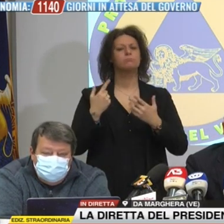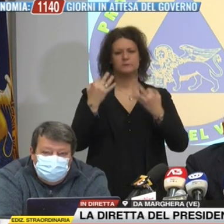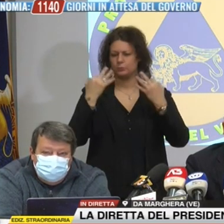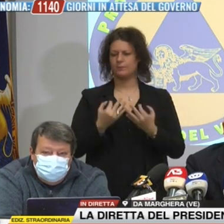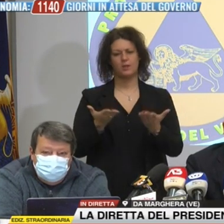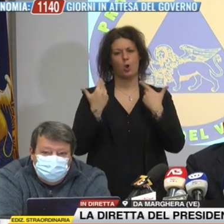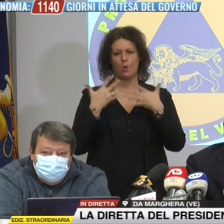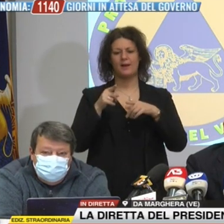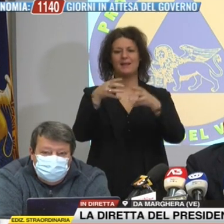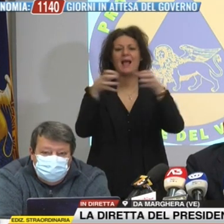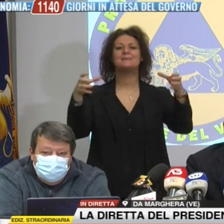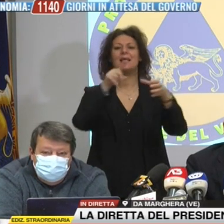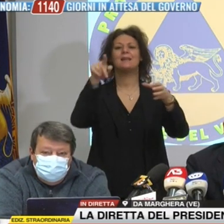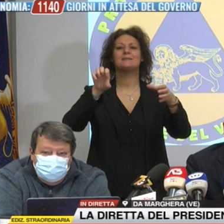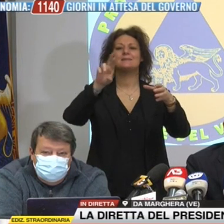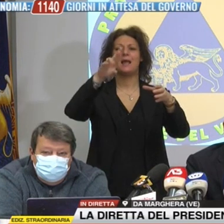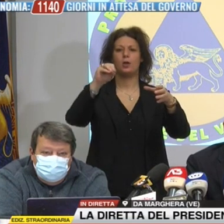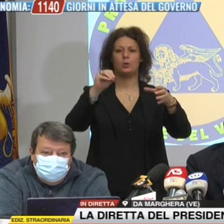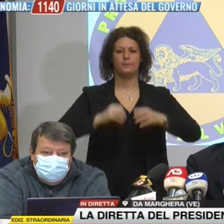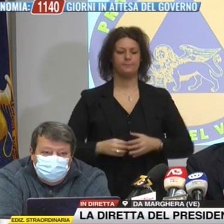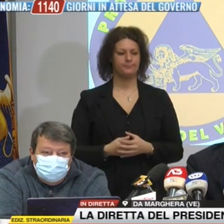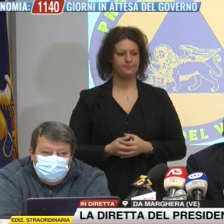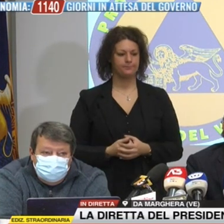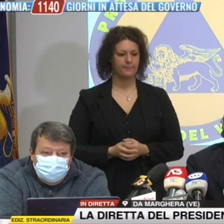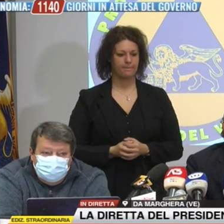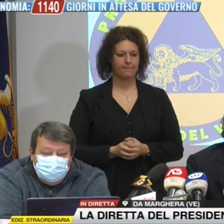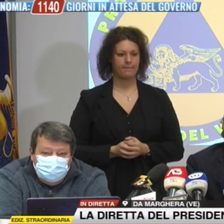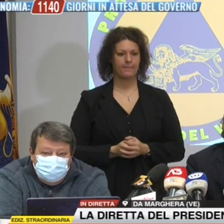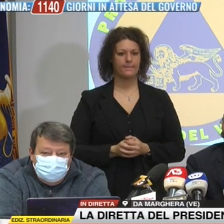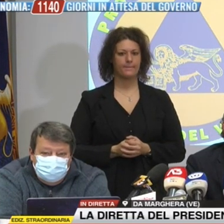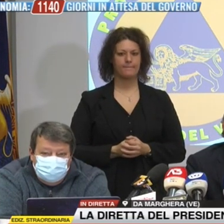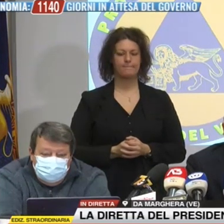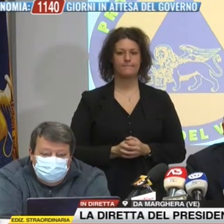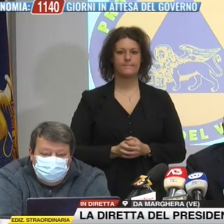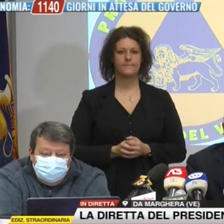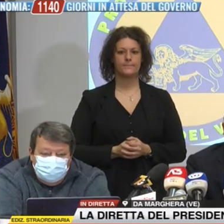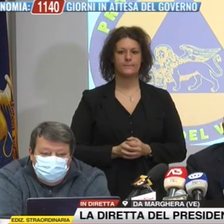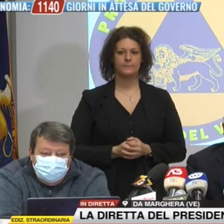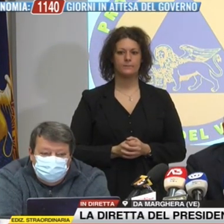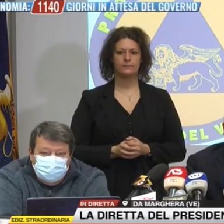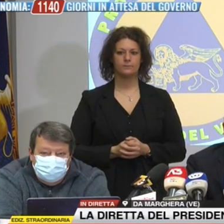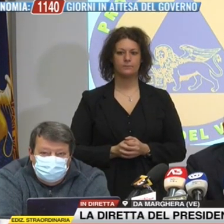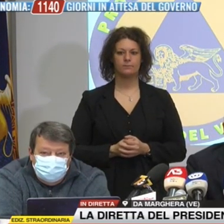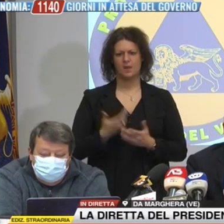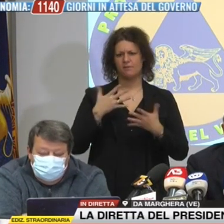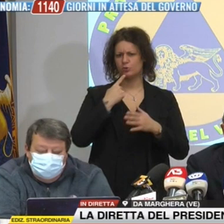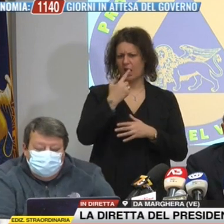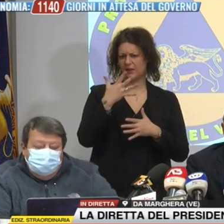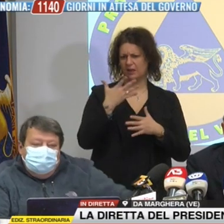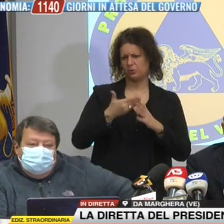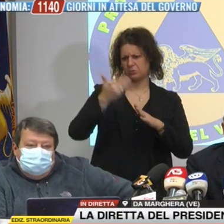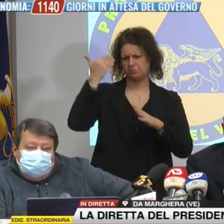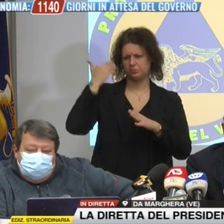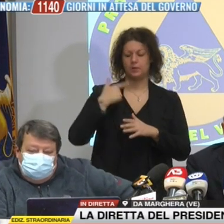Ok. E l'altra cosa... C'è una notizia da quale abbiamo parlato forse 20 giorni fa ancora. E allora mi è sfuggita. No,